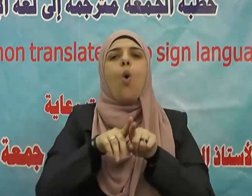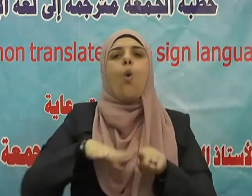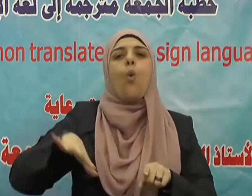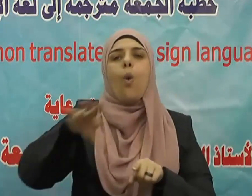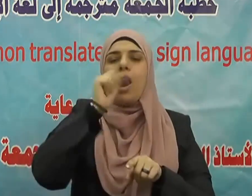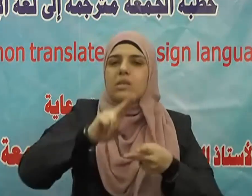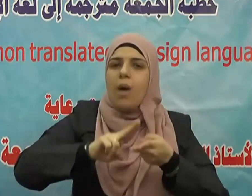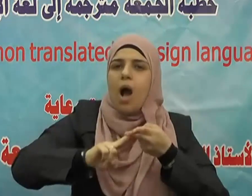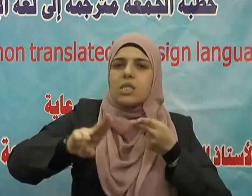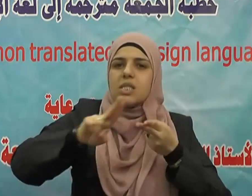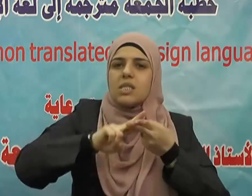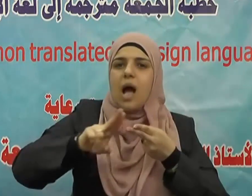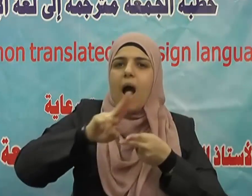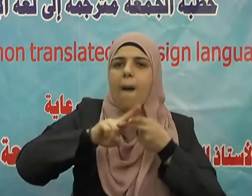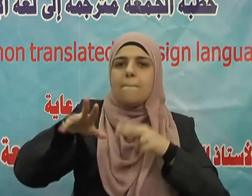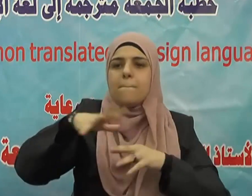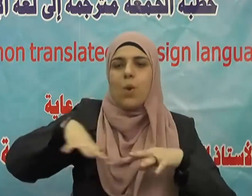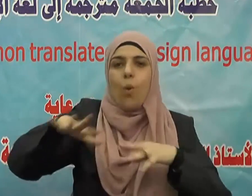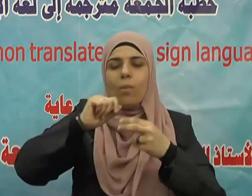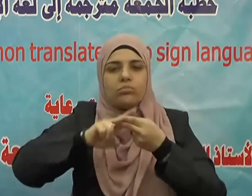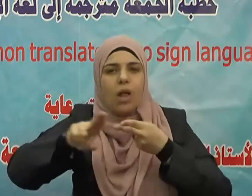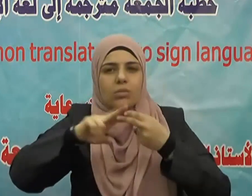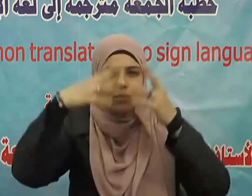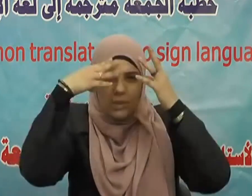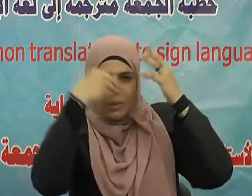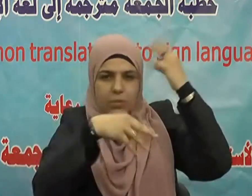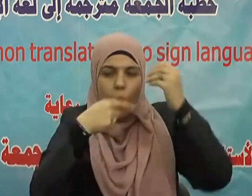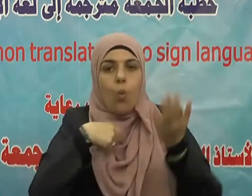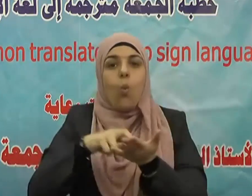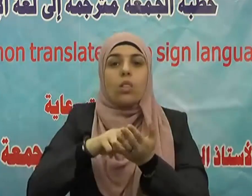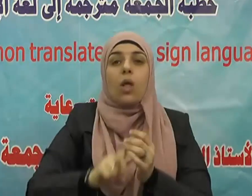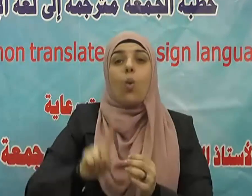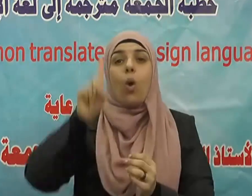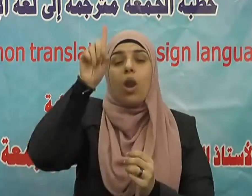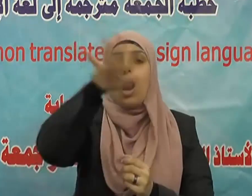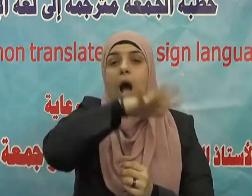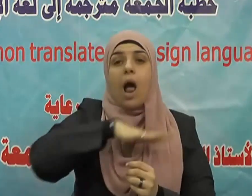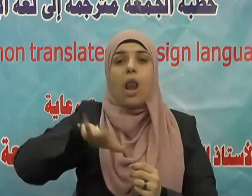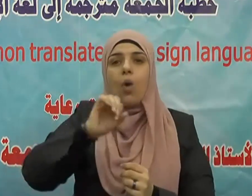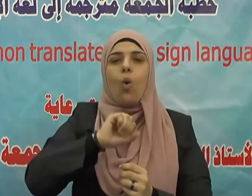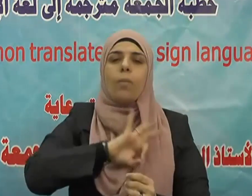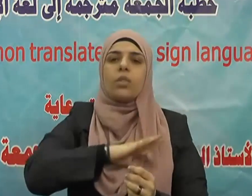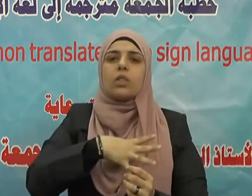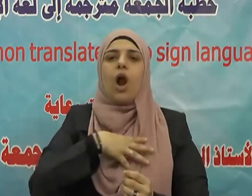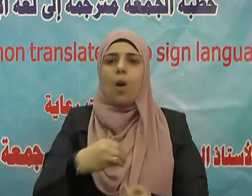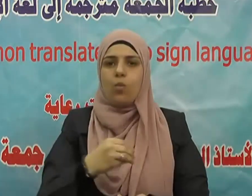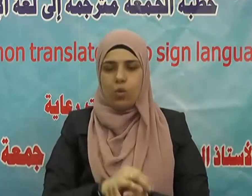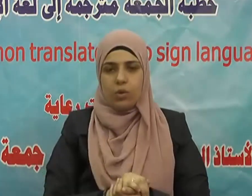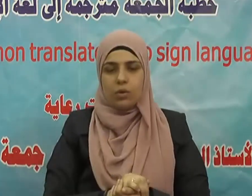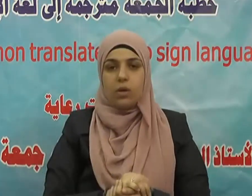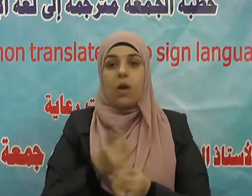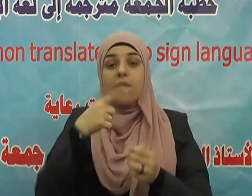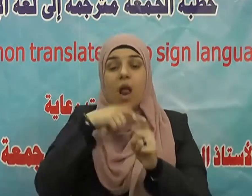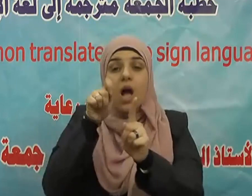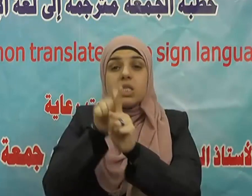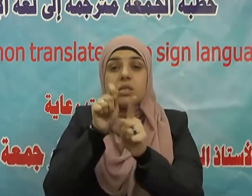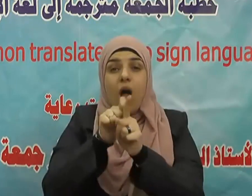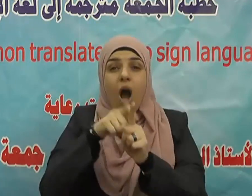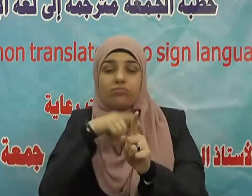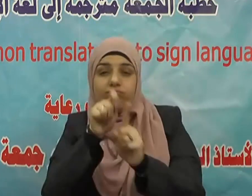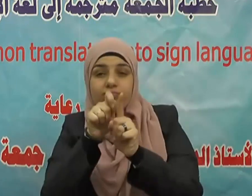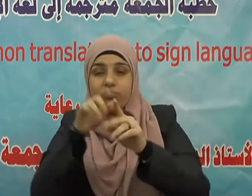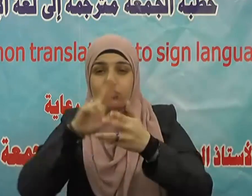والصلاة والسلام على خاتم الأنبياء والمرسلين سيدنا محمد وعلى آله